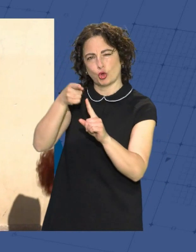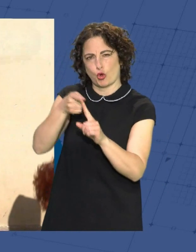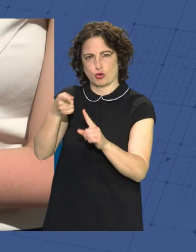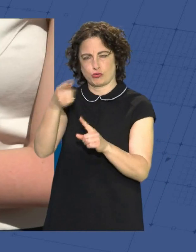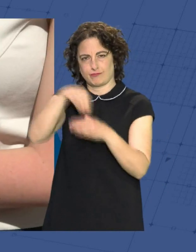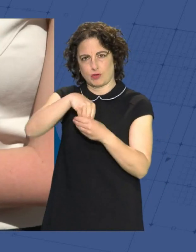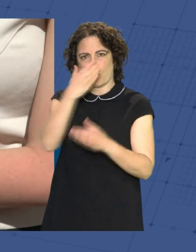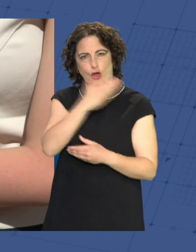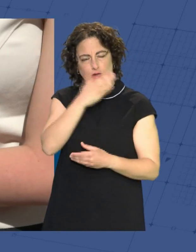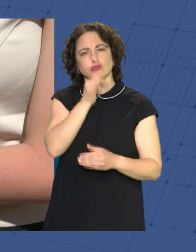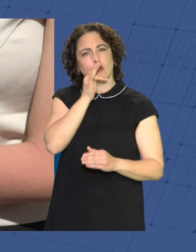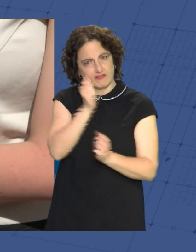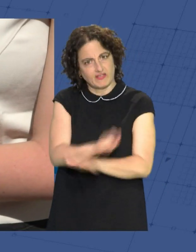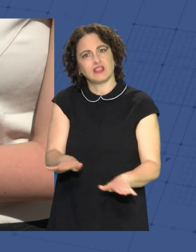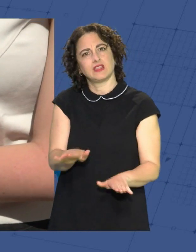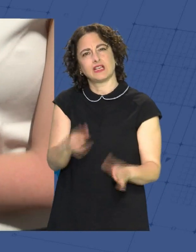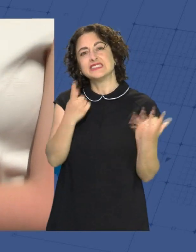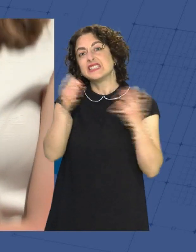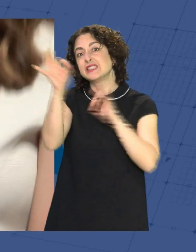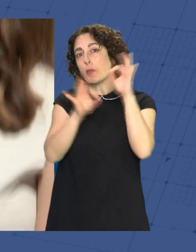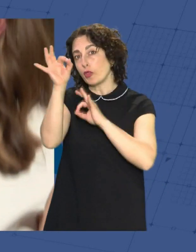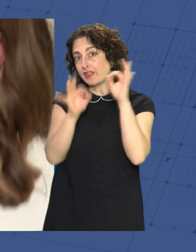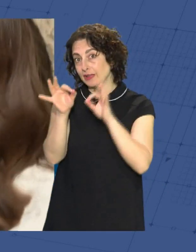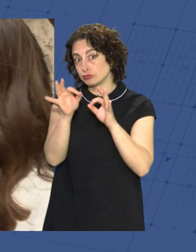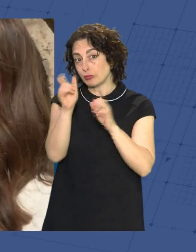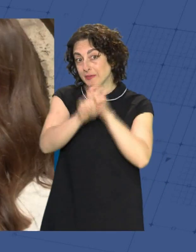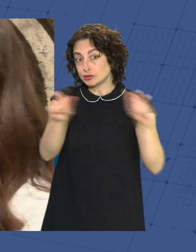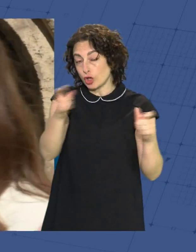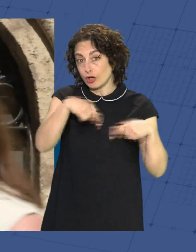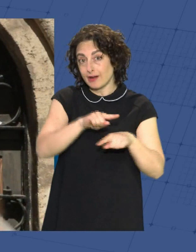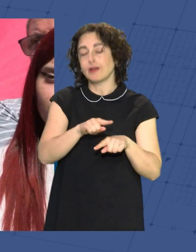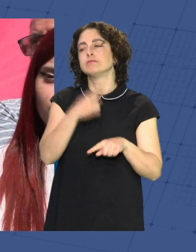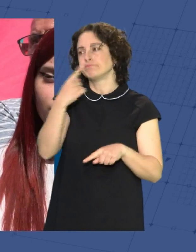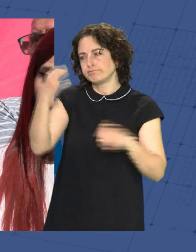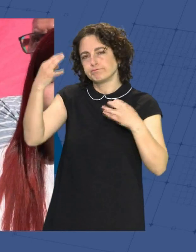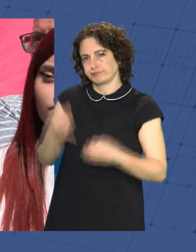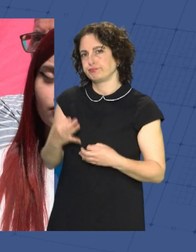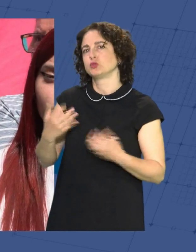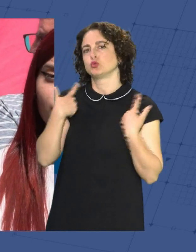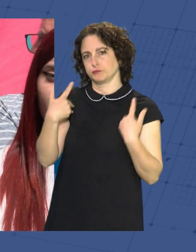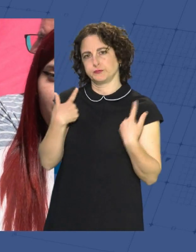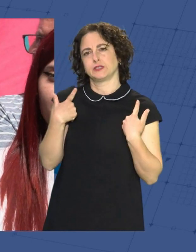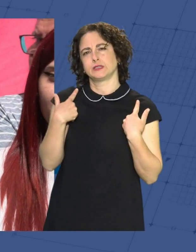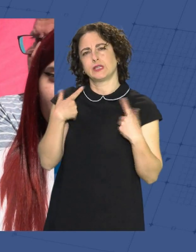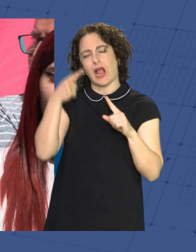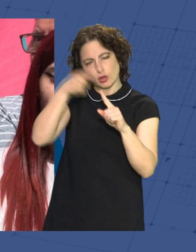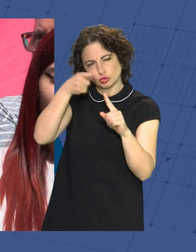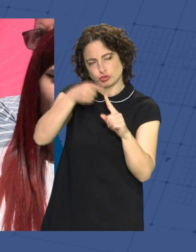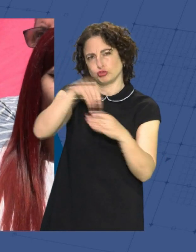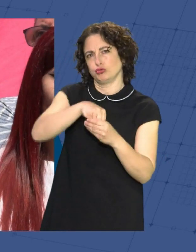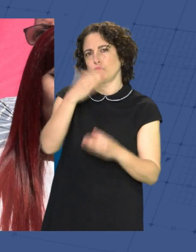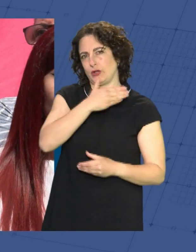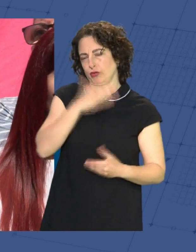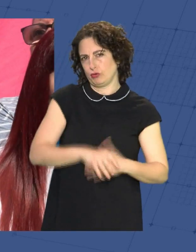a nivel infantil. Un 60% de las personas asegura que ha sufrido acoso en la escuela,